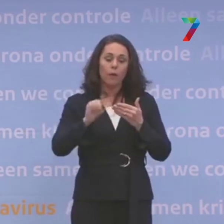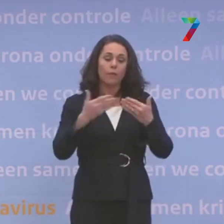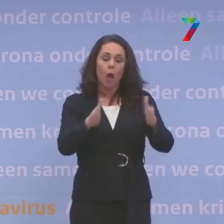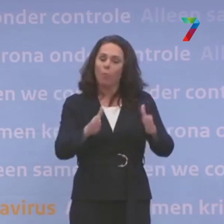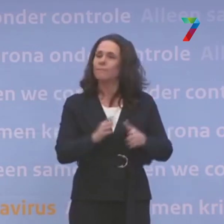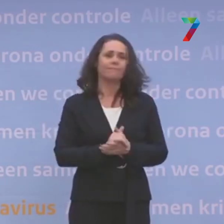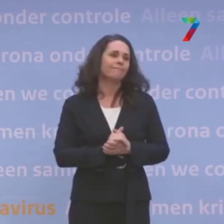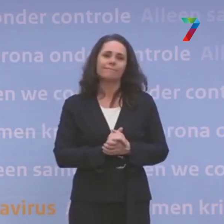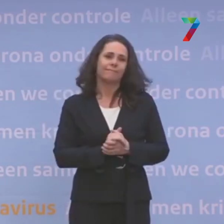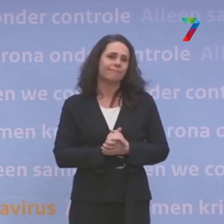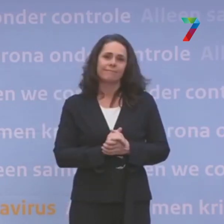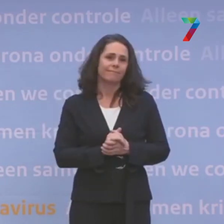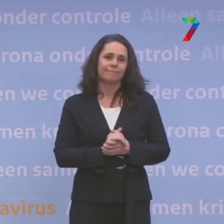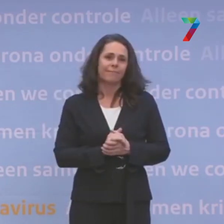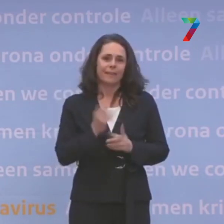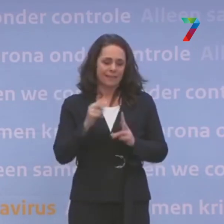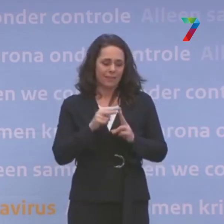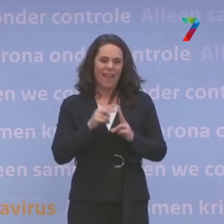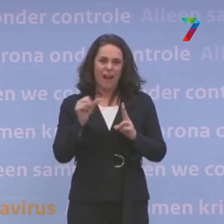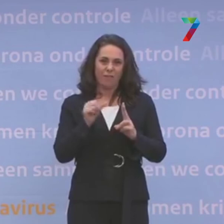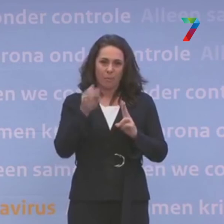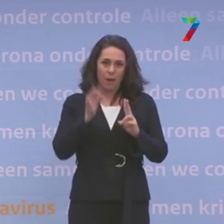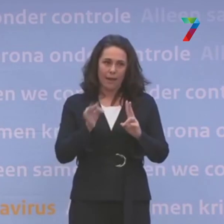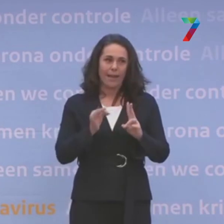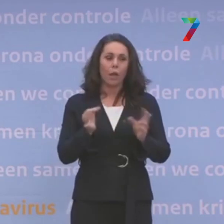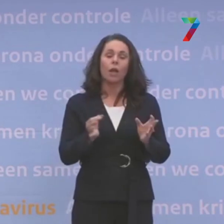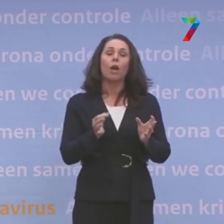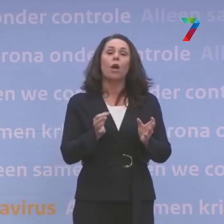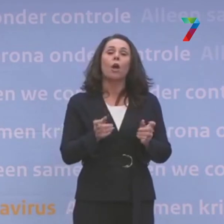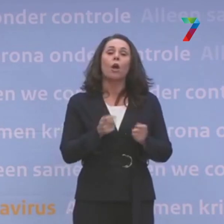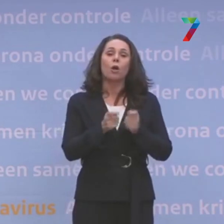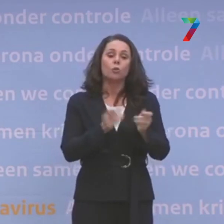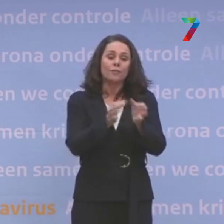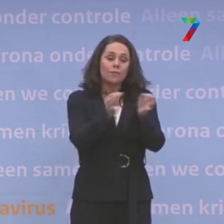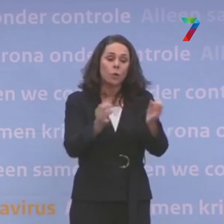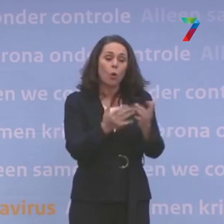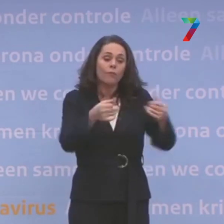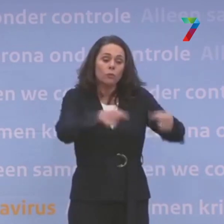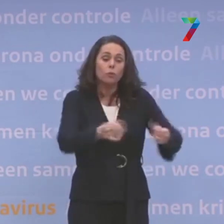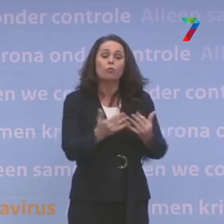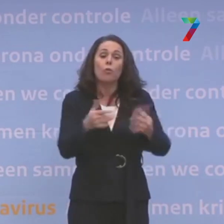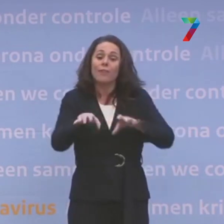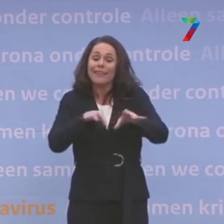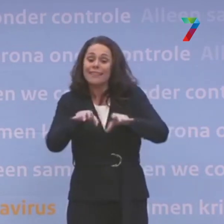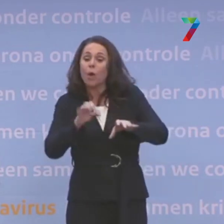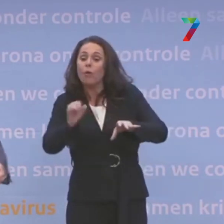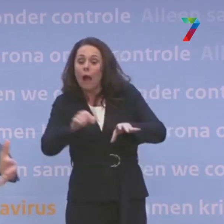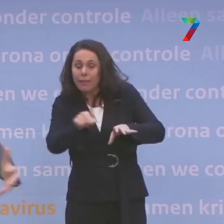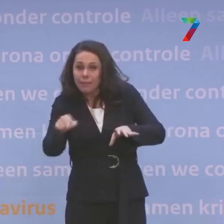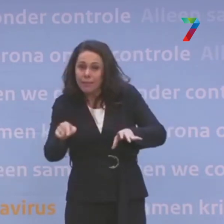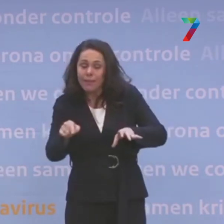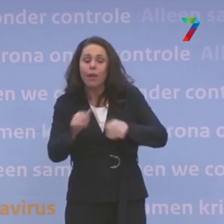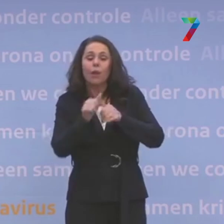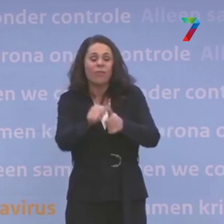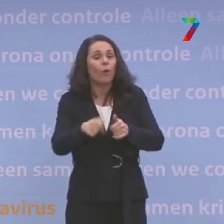spelen twee andere zaken dan eerst, namelijk, hoe zit het met die druk op de gezondheidszorg? Hoeveel risico kun je nemen dat doordat er dan toch meer verkeer op